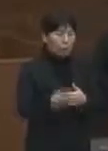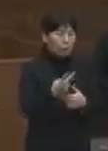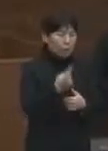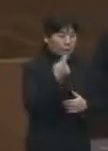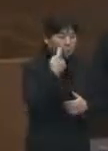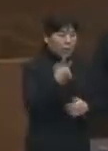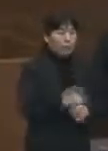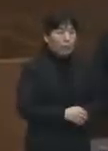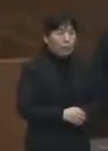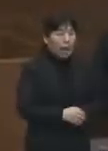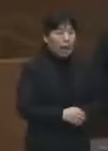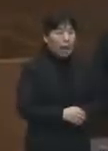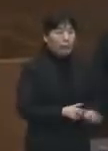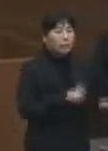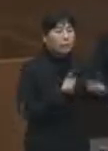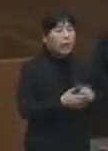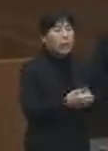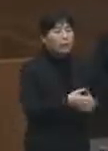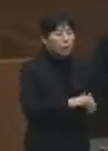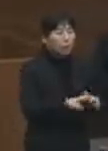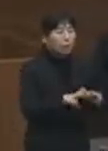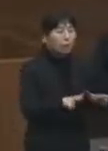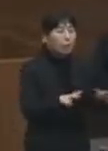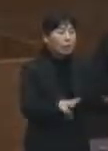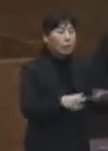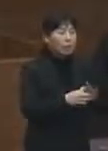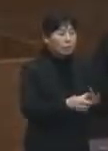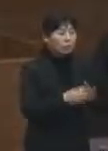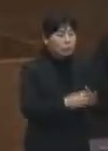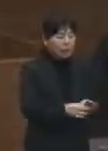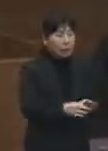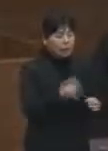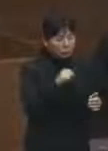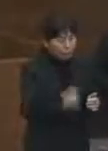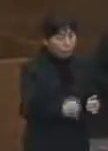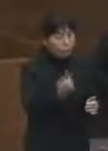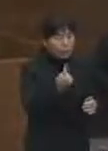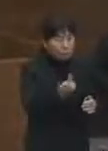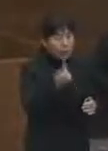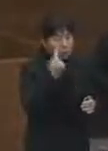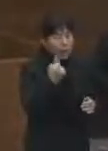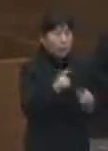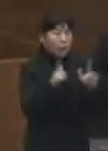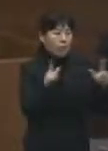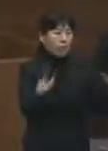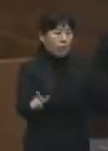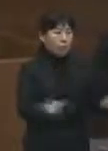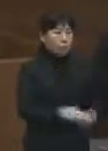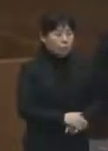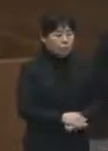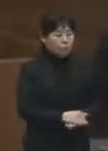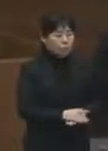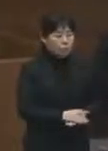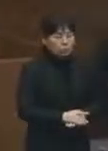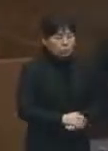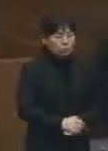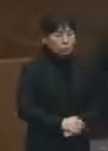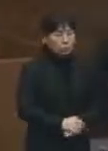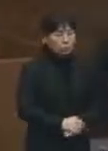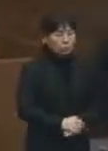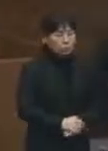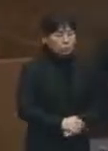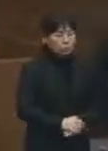の生活保護行政についての1点目のご質問に順次お答え申し上げます。まずご質問1項目